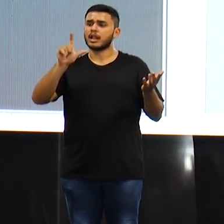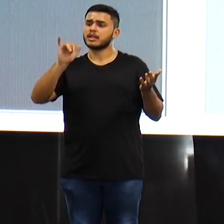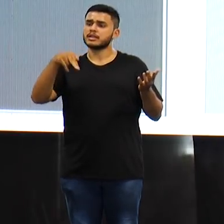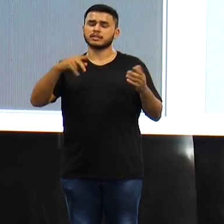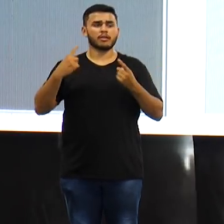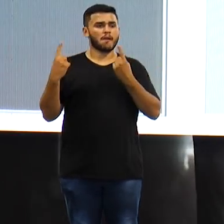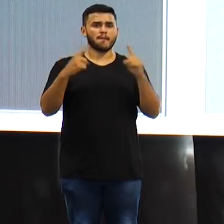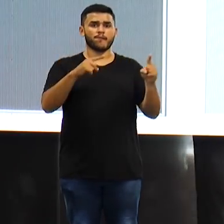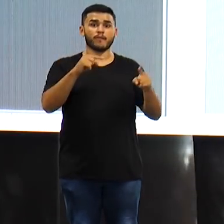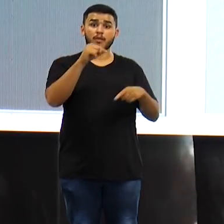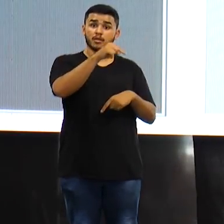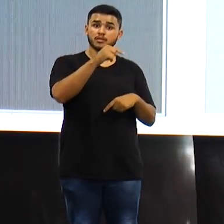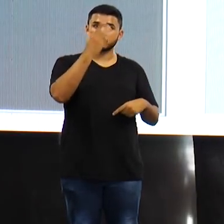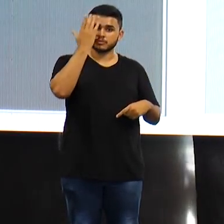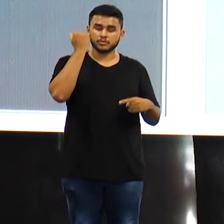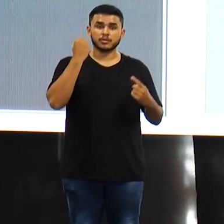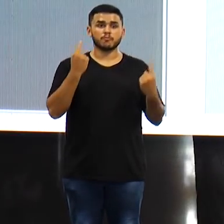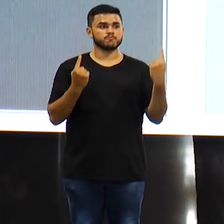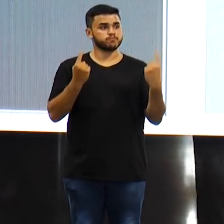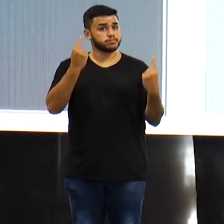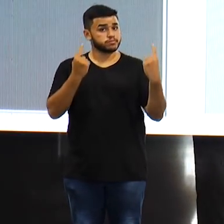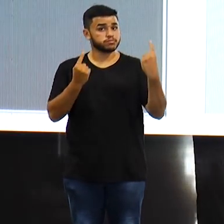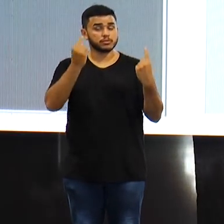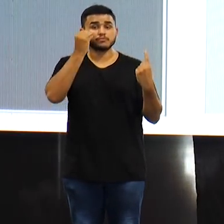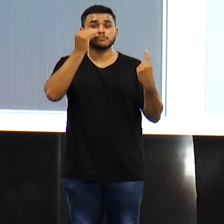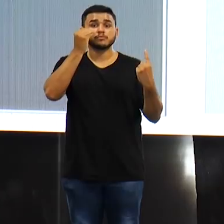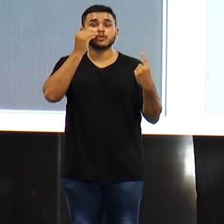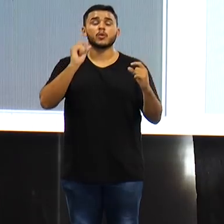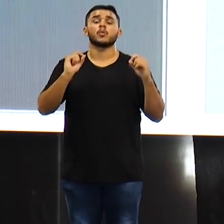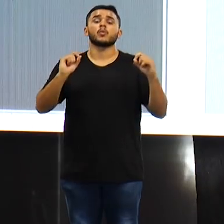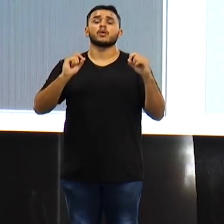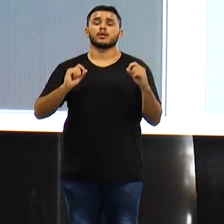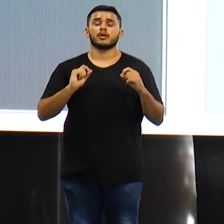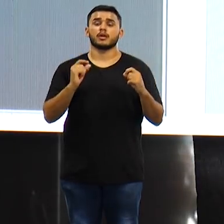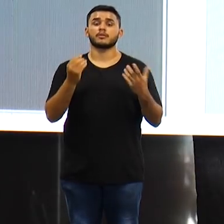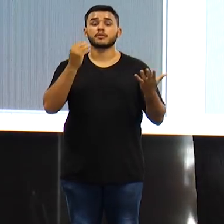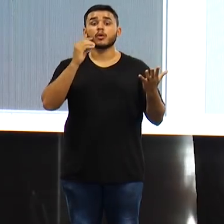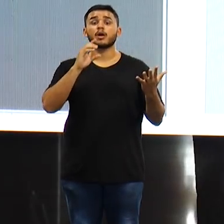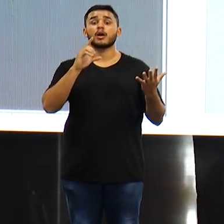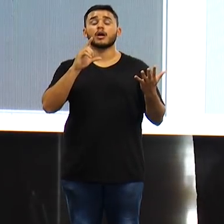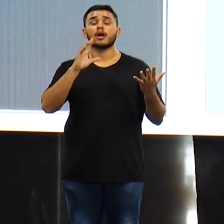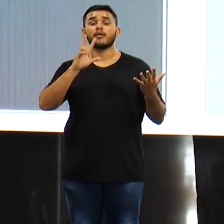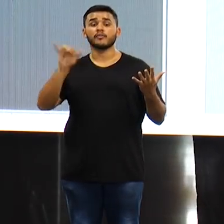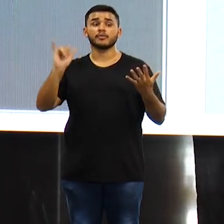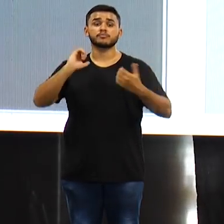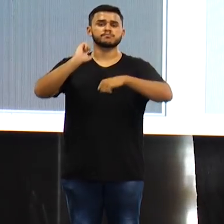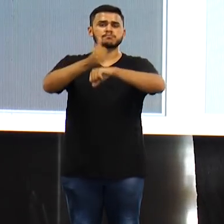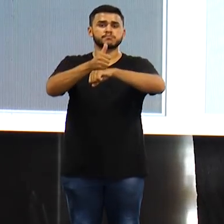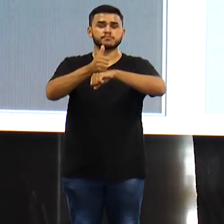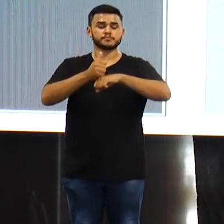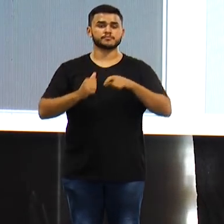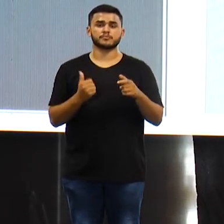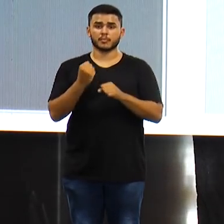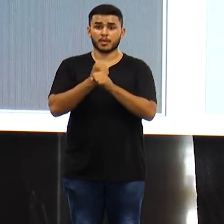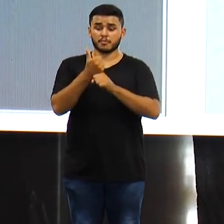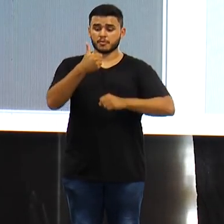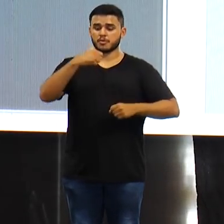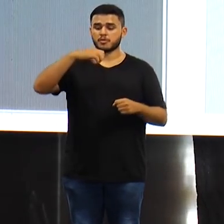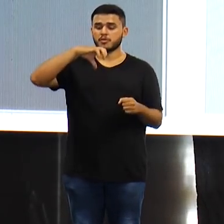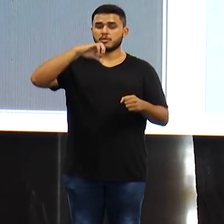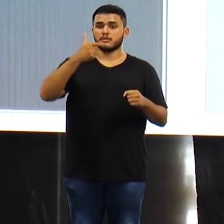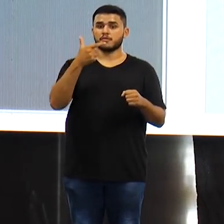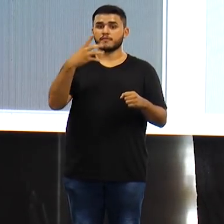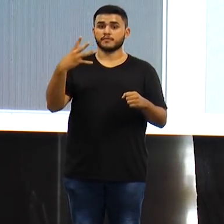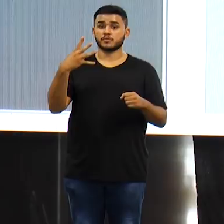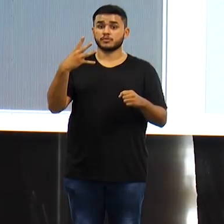Porque Trotsky concorreu com Stalin para assumir exatamente em 1924,